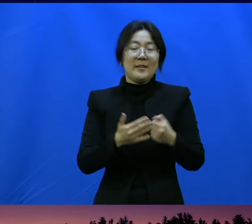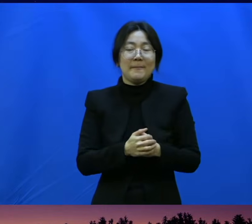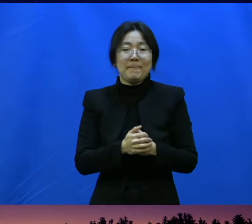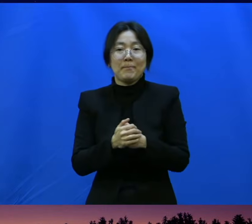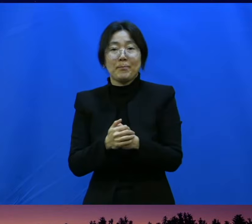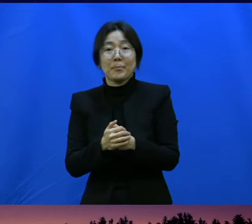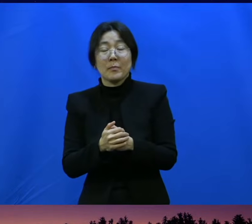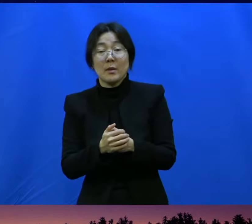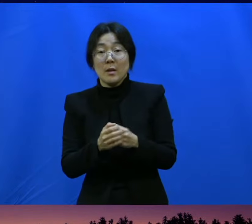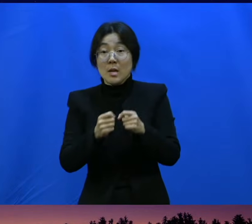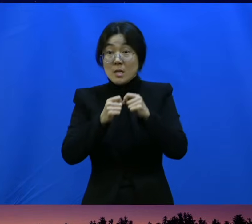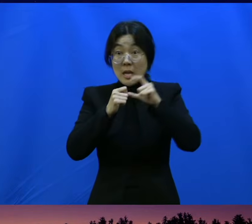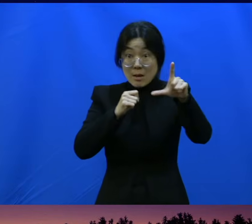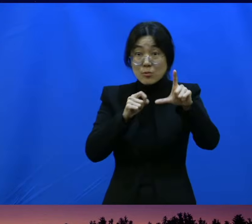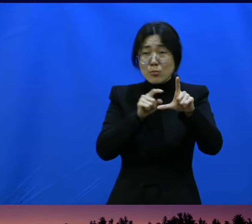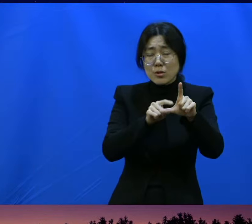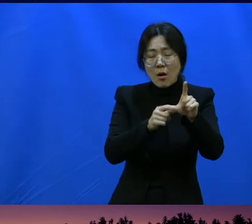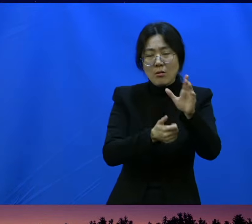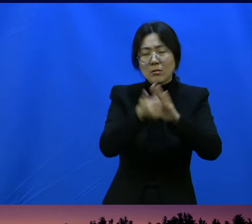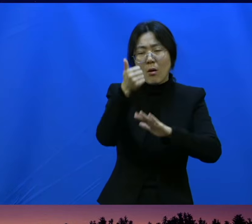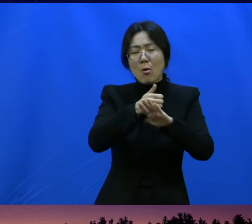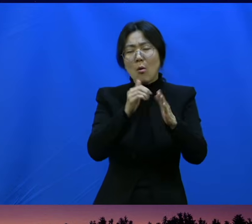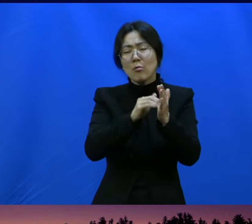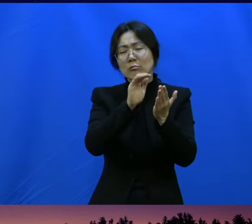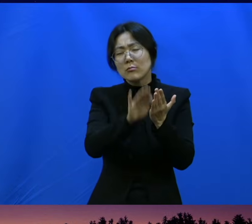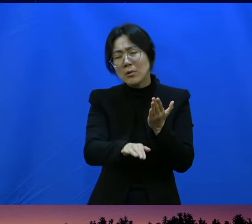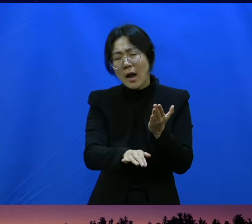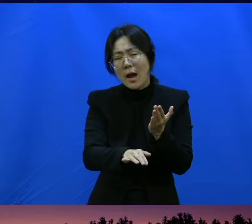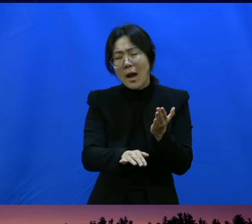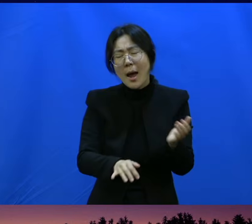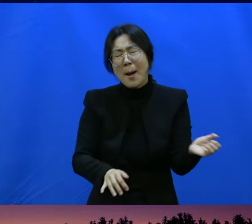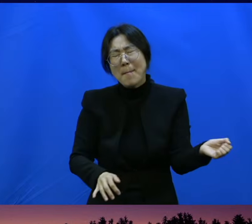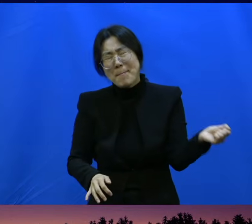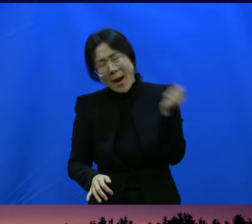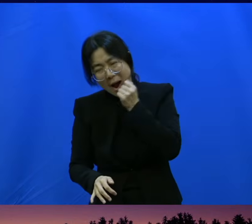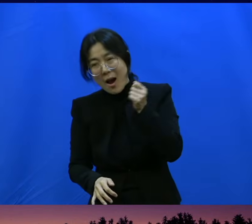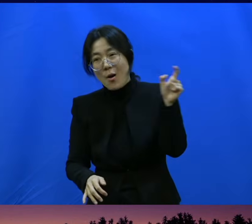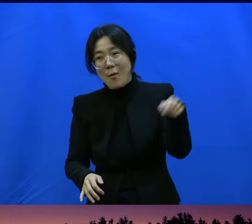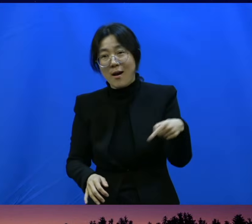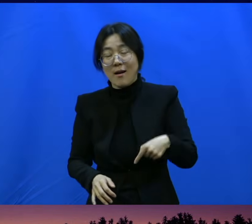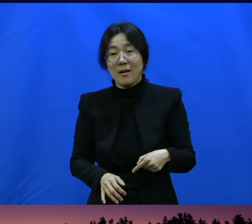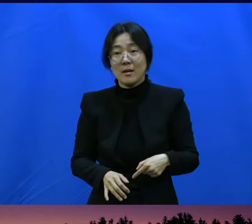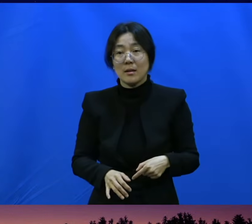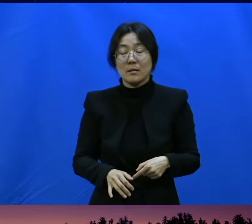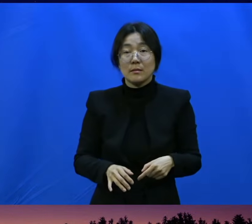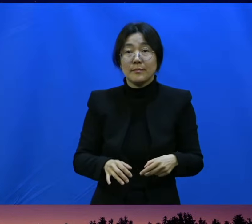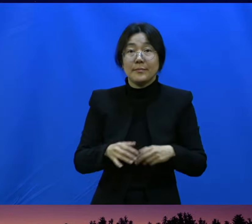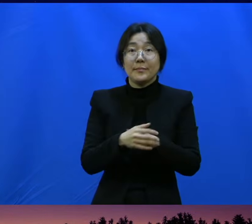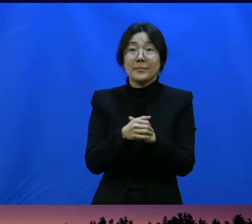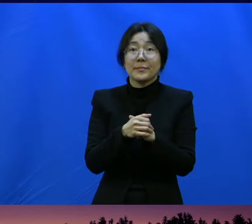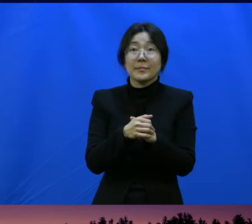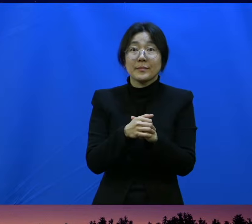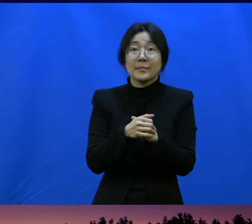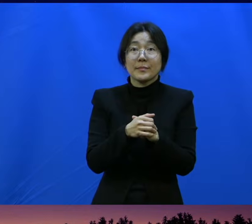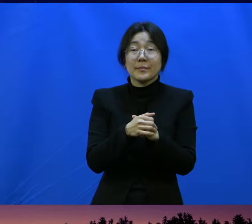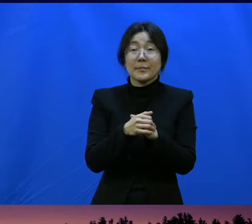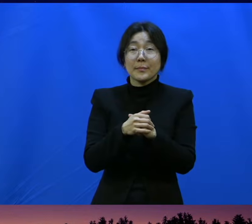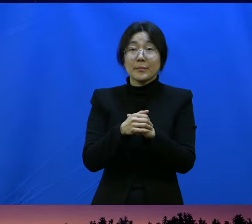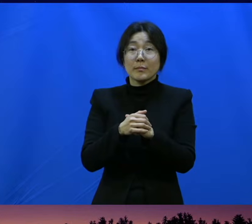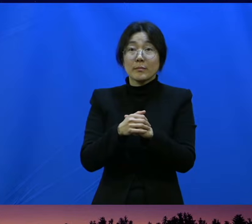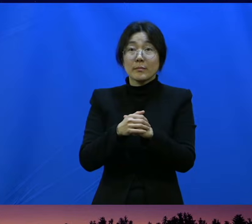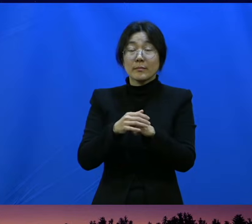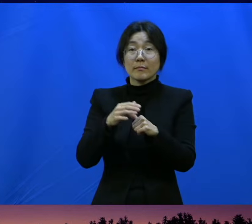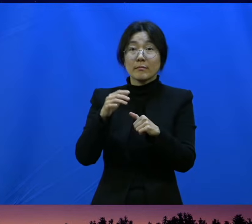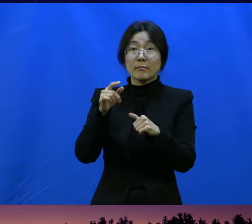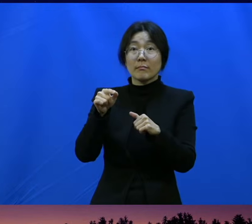여러분, 대개는 성공의 자리에서 무너집니다. 모세는 40세의 애굽의 바로의 공주의 아들이 됐어요. 그죠? 최고의 자리에